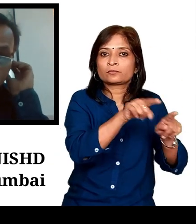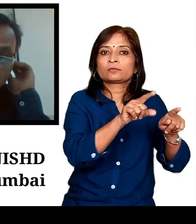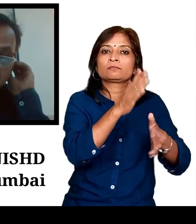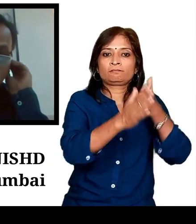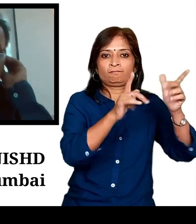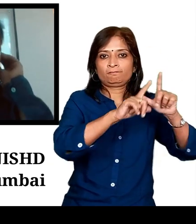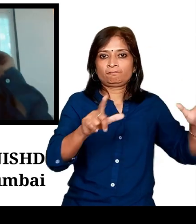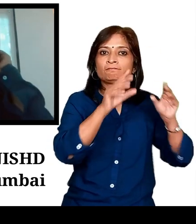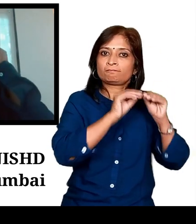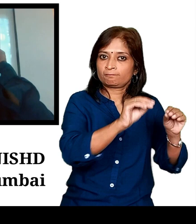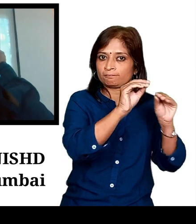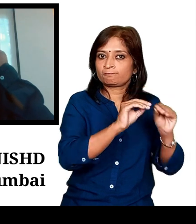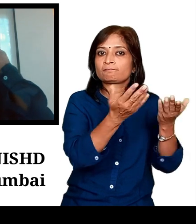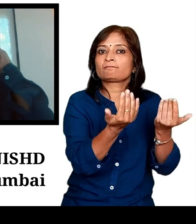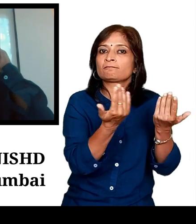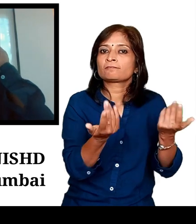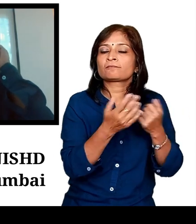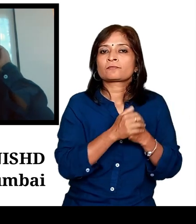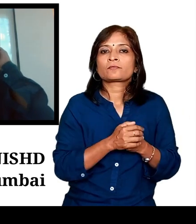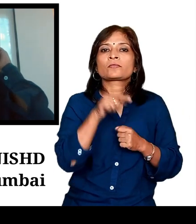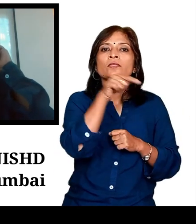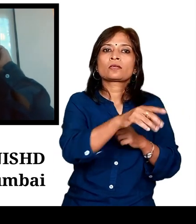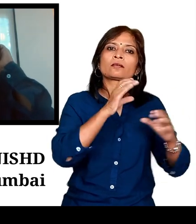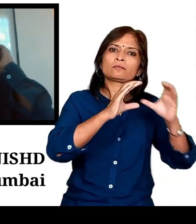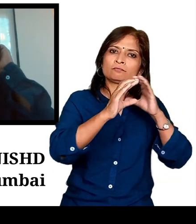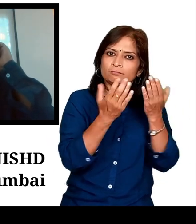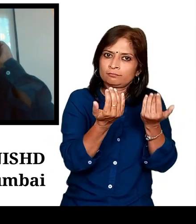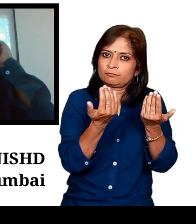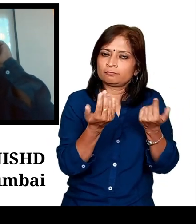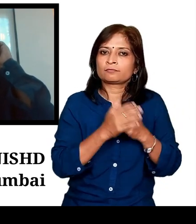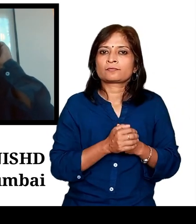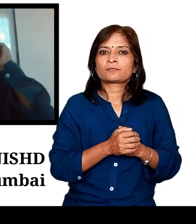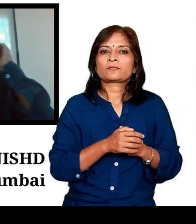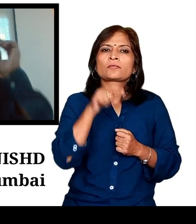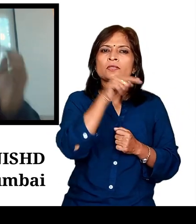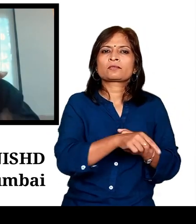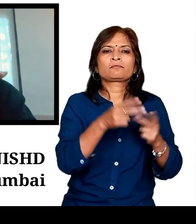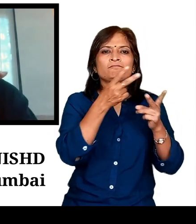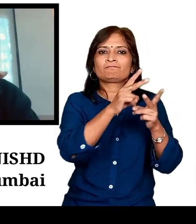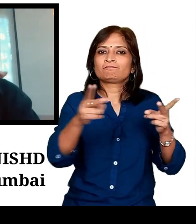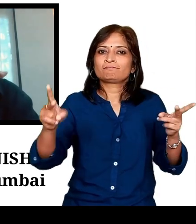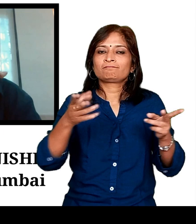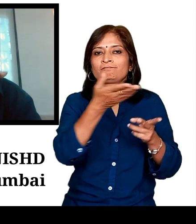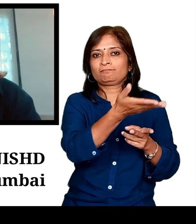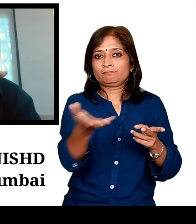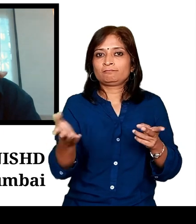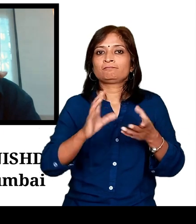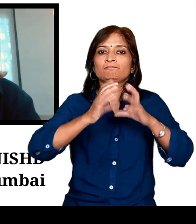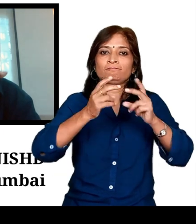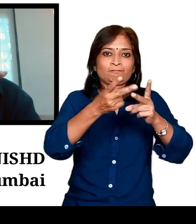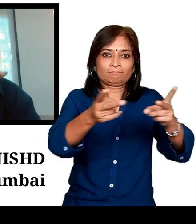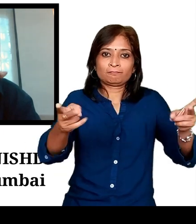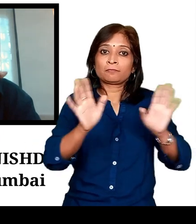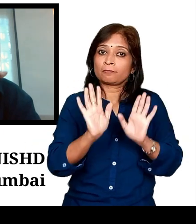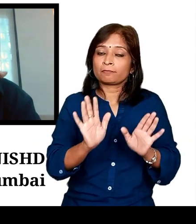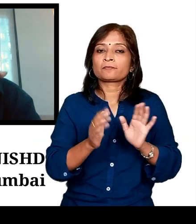सिखा सकते हैं और मतलब कम्युनिकेट भी कर सकते हैं. तो ये सब चीजें इंस्ट्रूमेंट